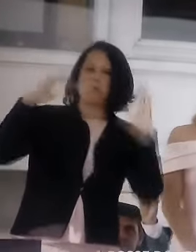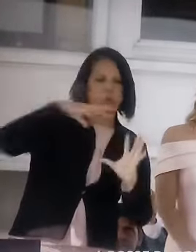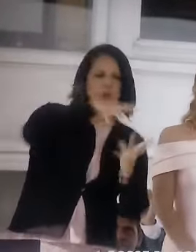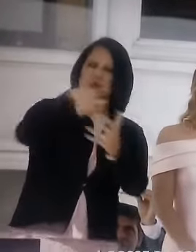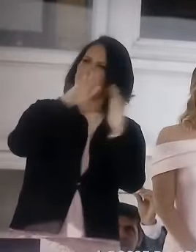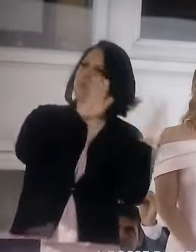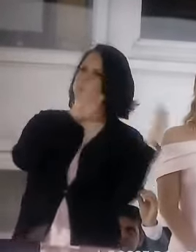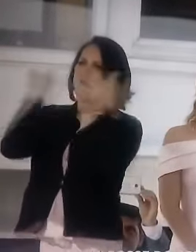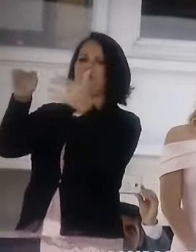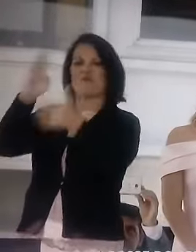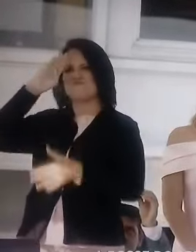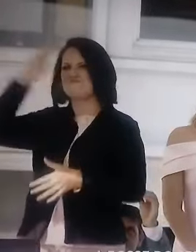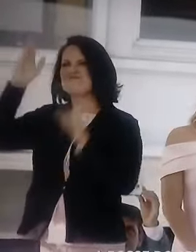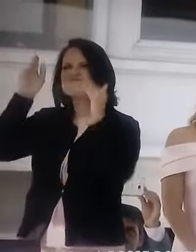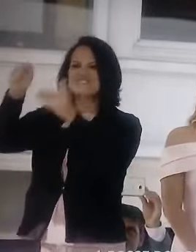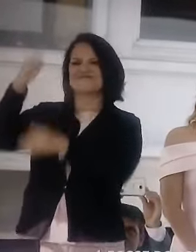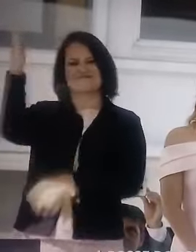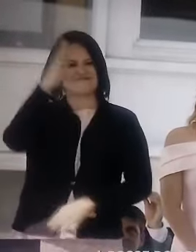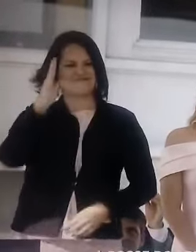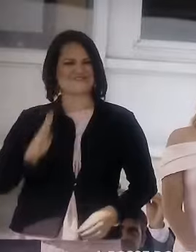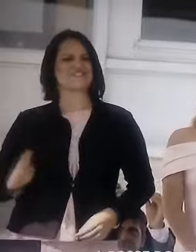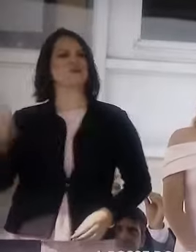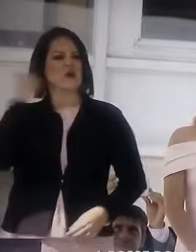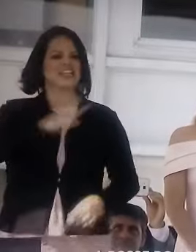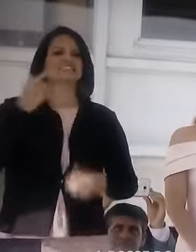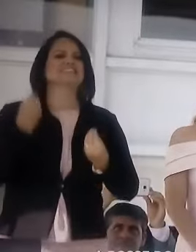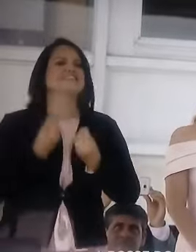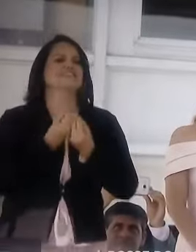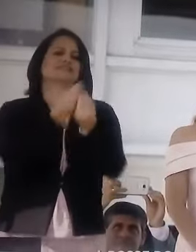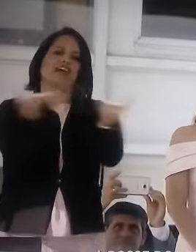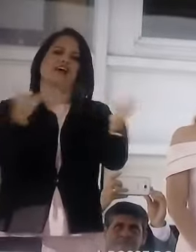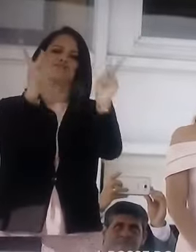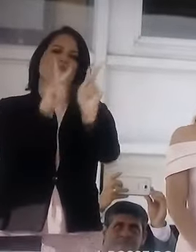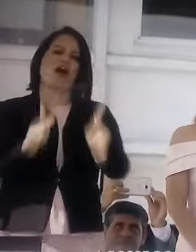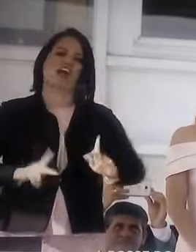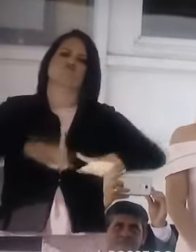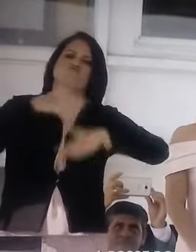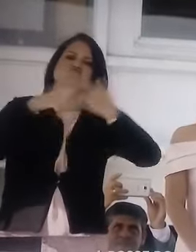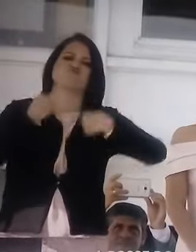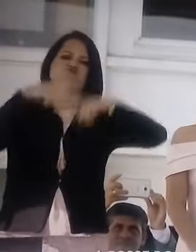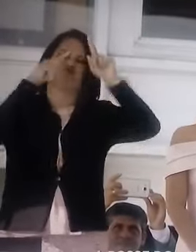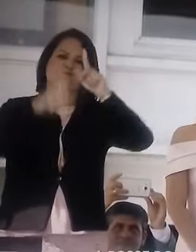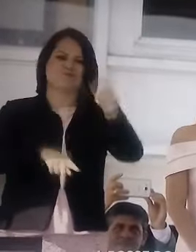mundo e trazer paz e prosperidade para o nosso povo.